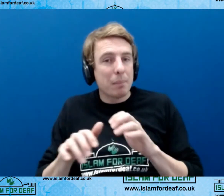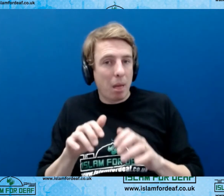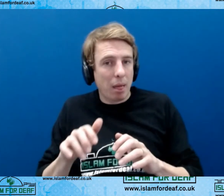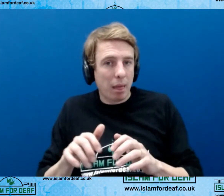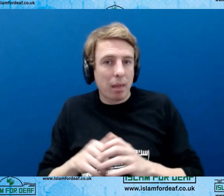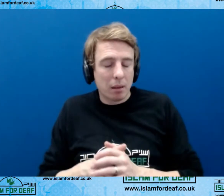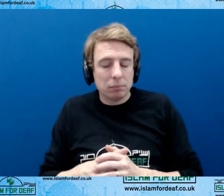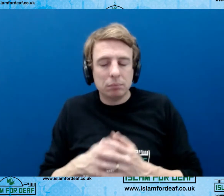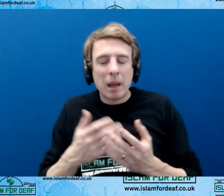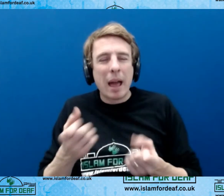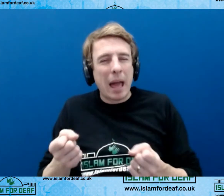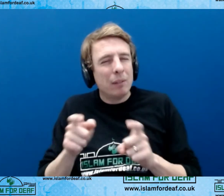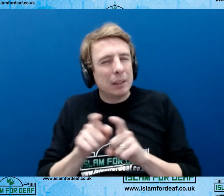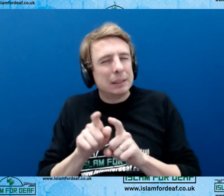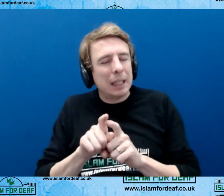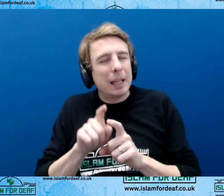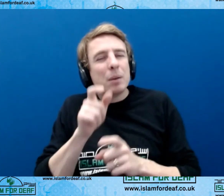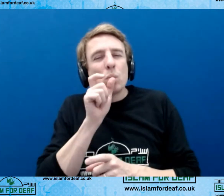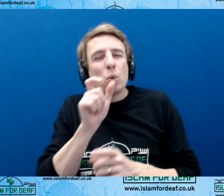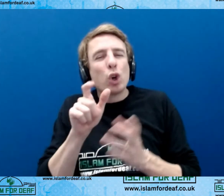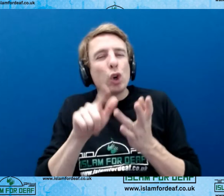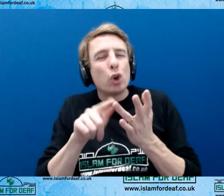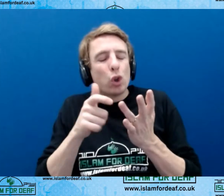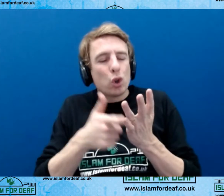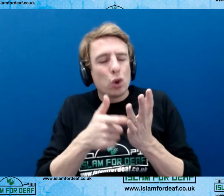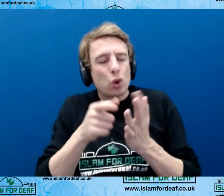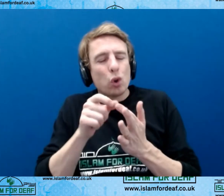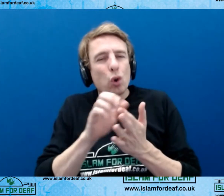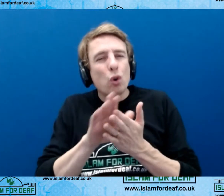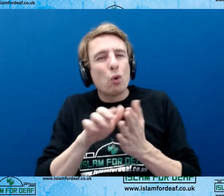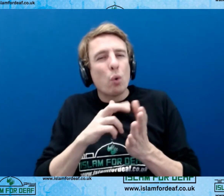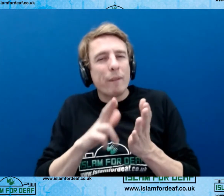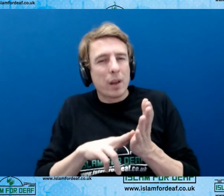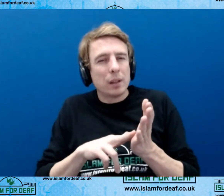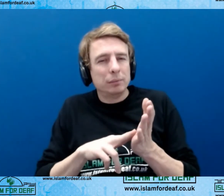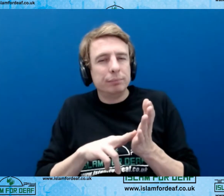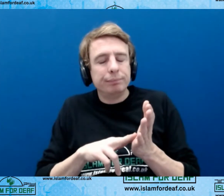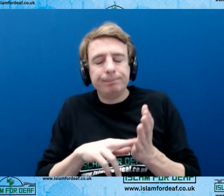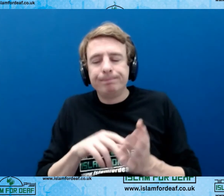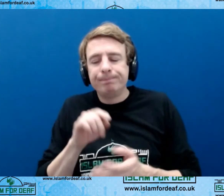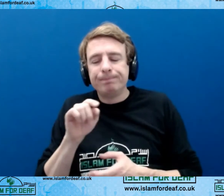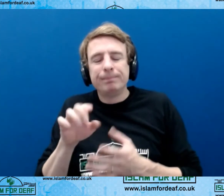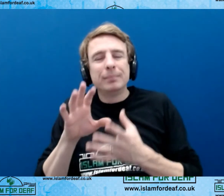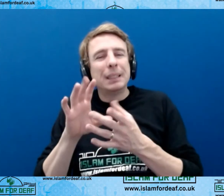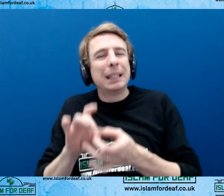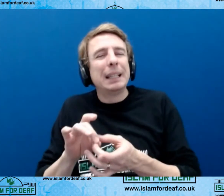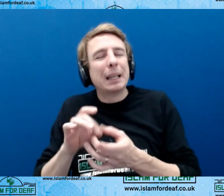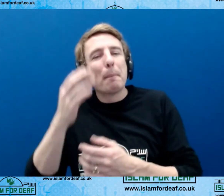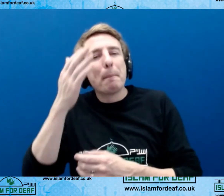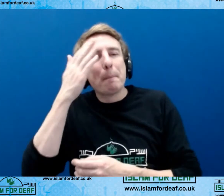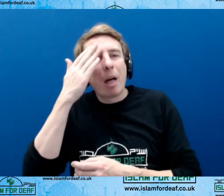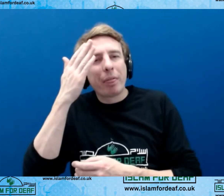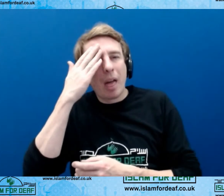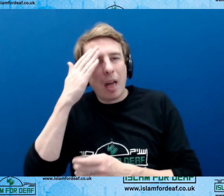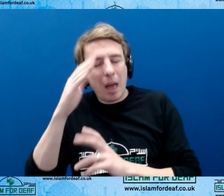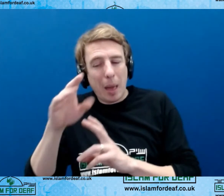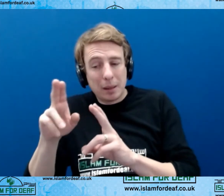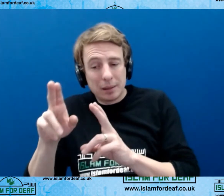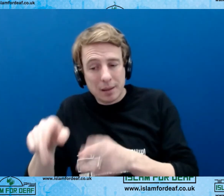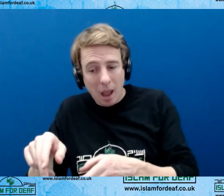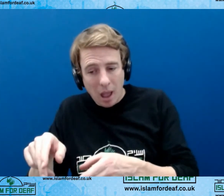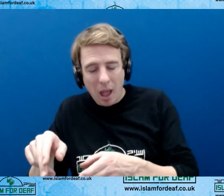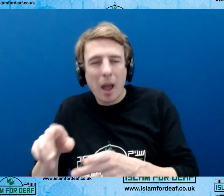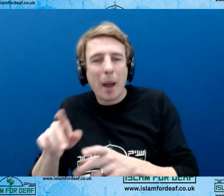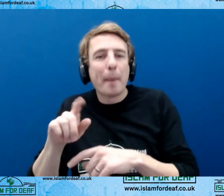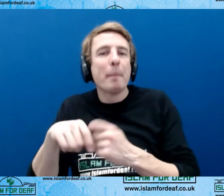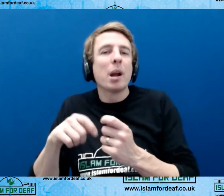mother passes away, because it's the mother who feeds them and looks after them. ثم بين الله سبحانه